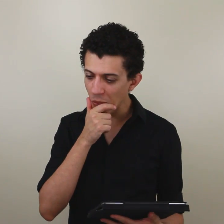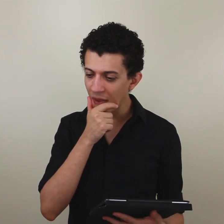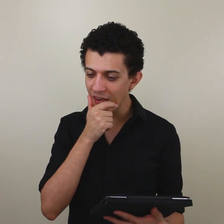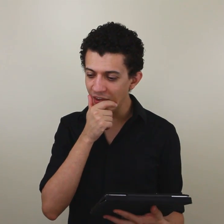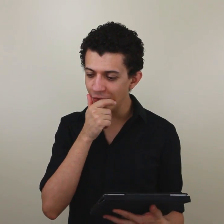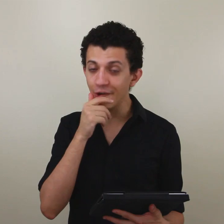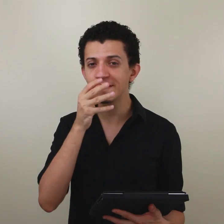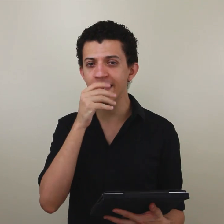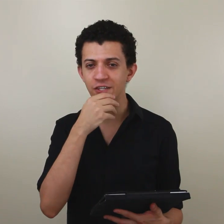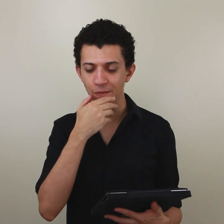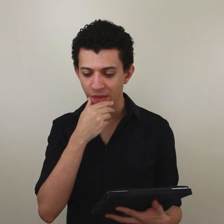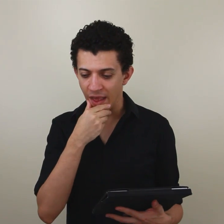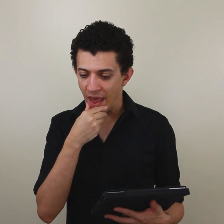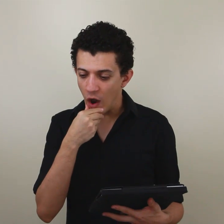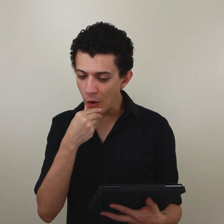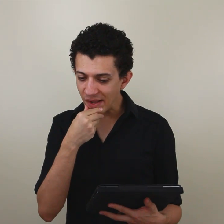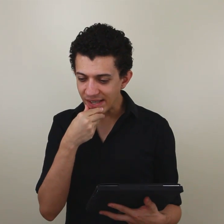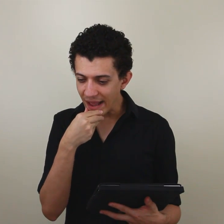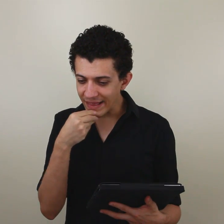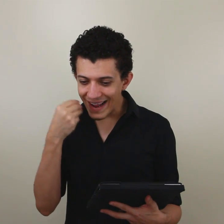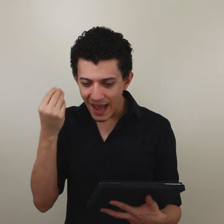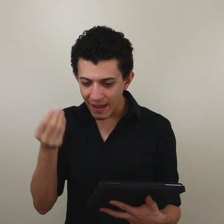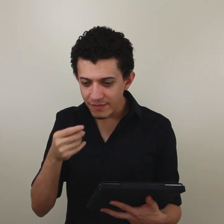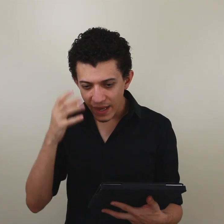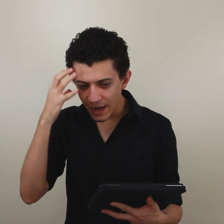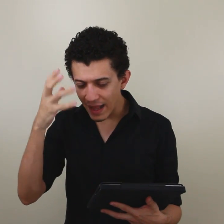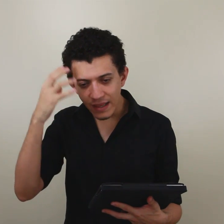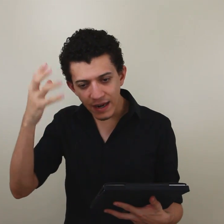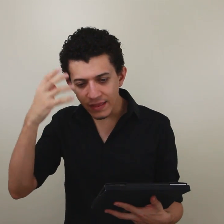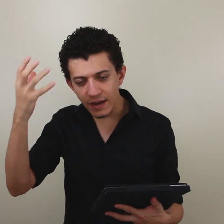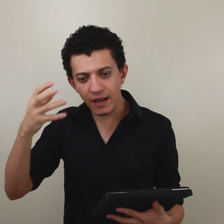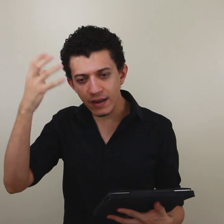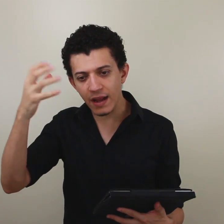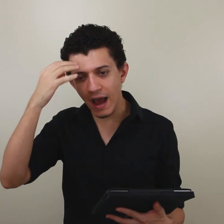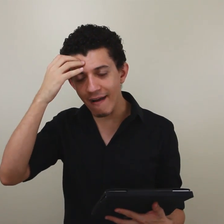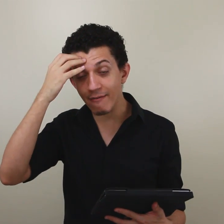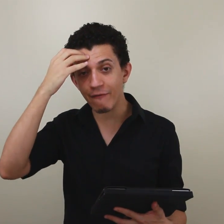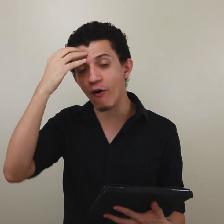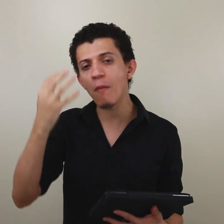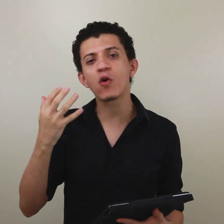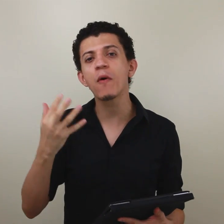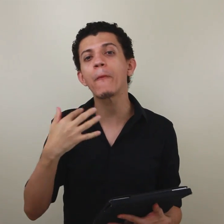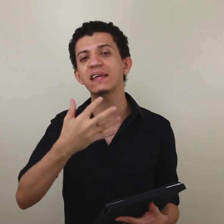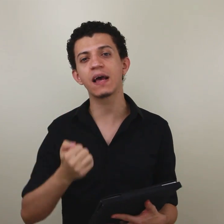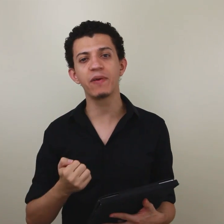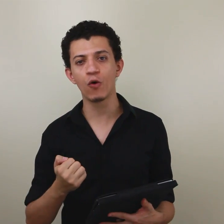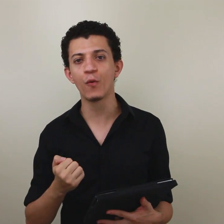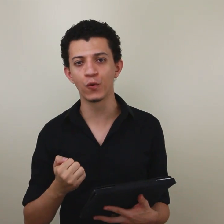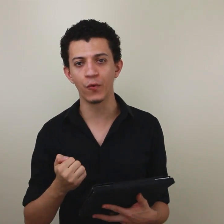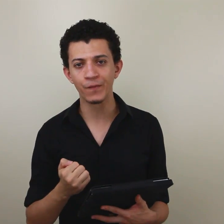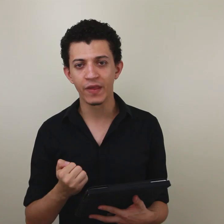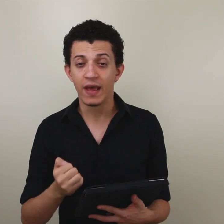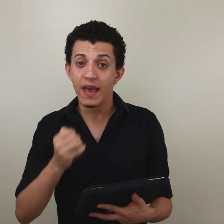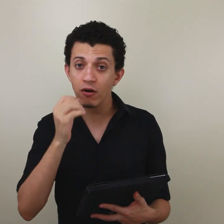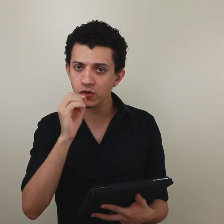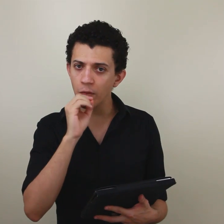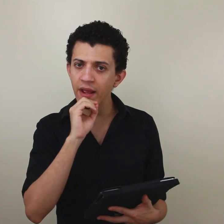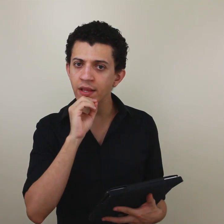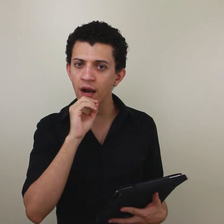E foi o seguinte: eu comecei a treinar a forma como eu percebia o mundo. E eu descobri, então,